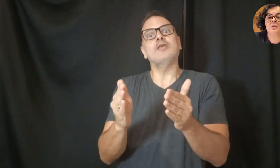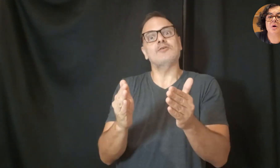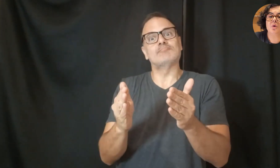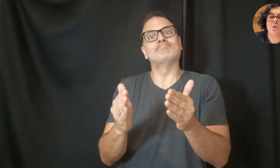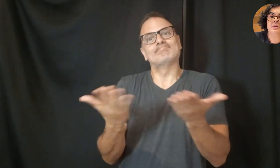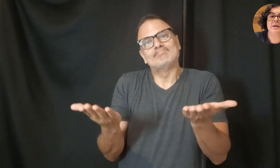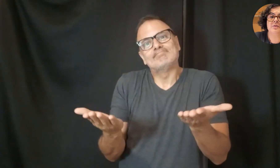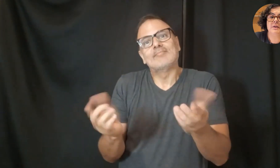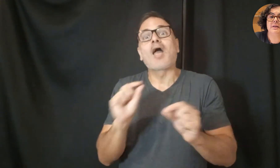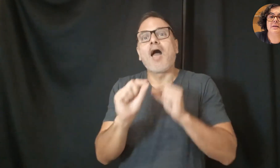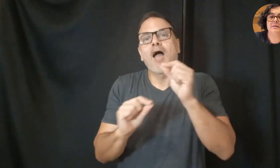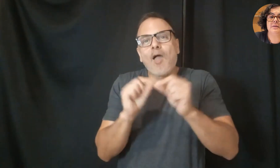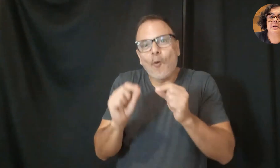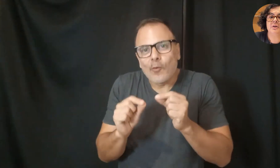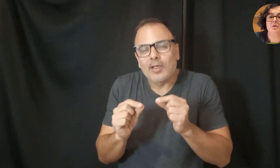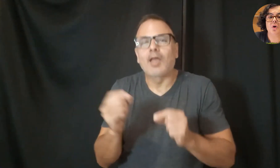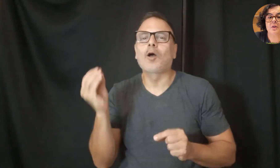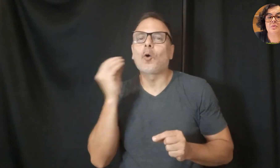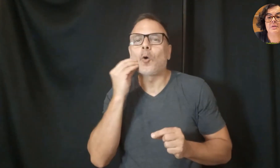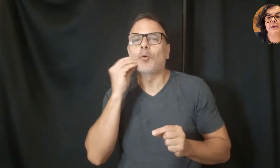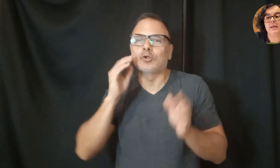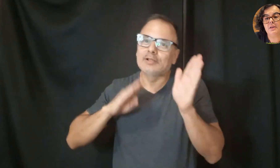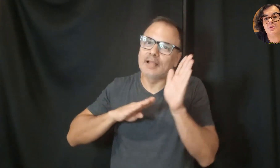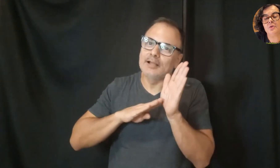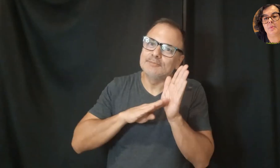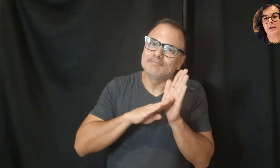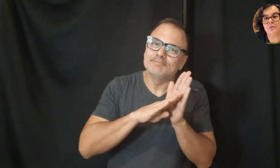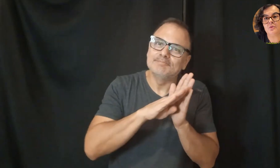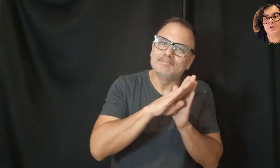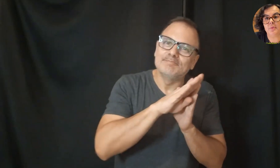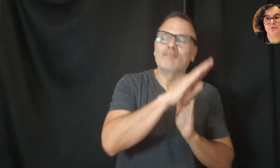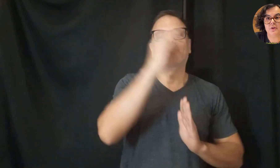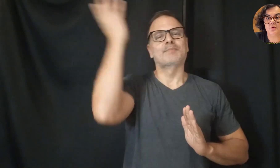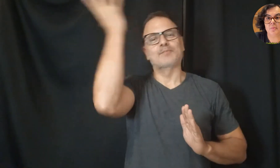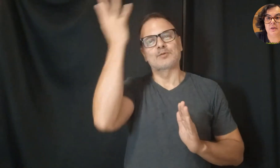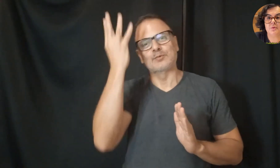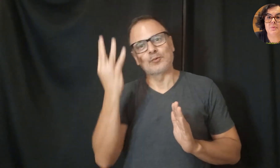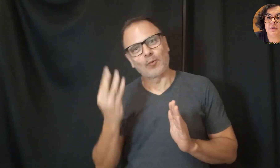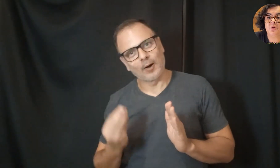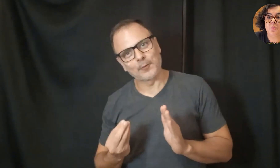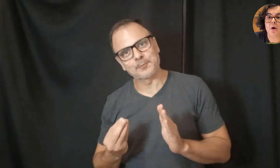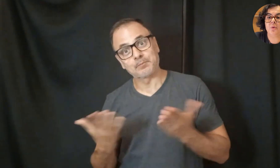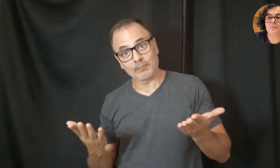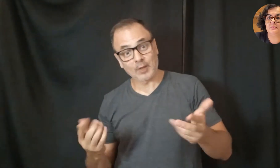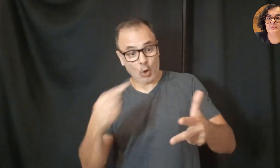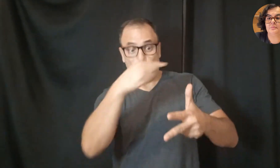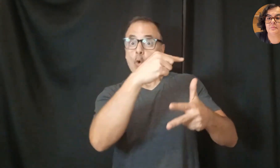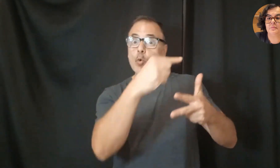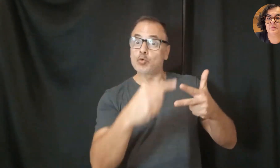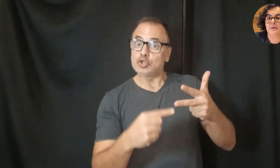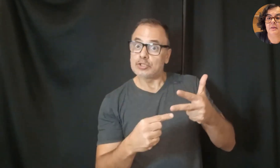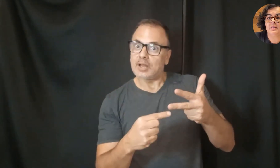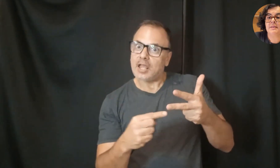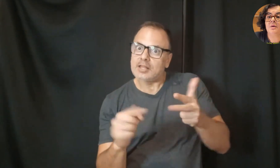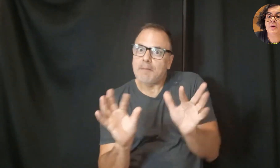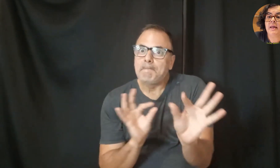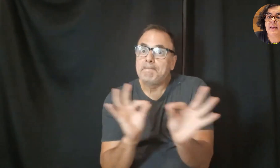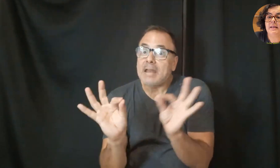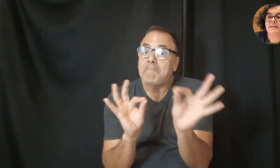ao longo da vida tornam-se instrumentos de aperfeiçoamento espiritual. São eles que